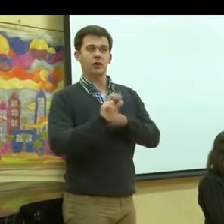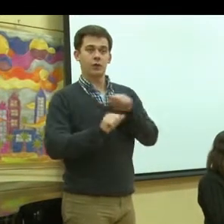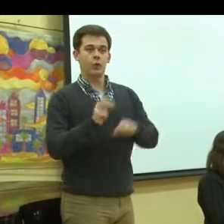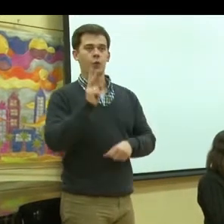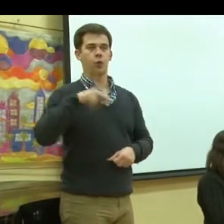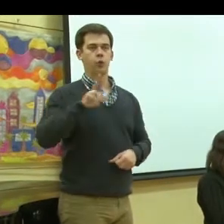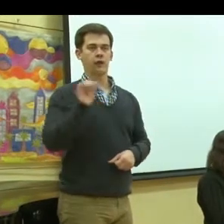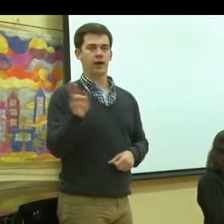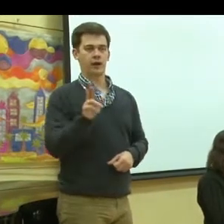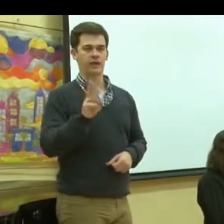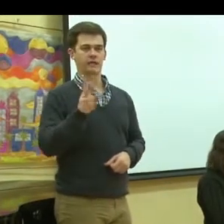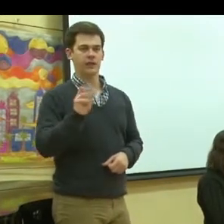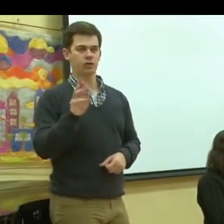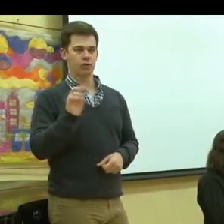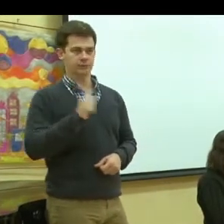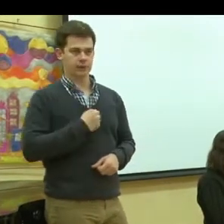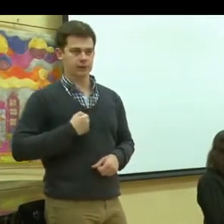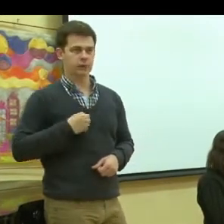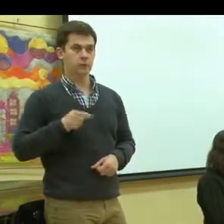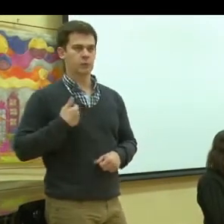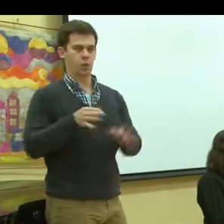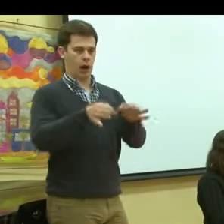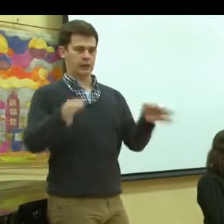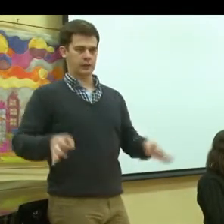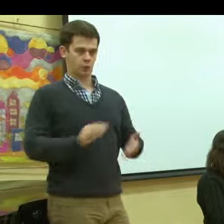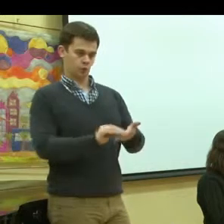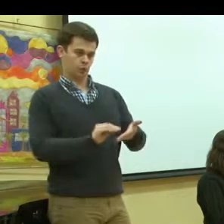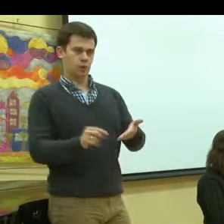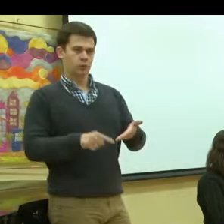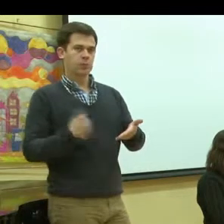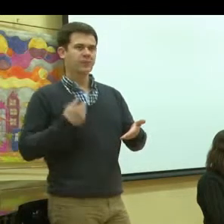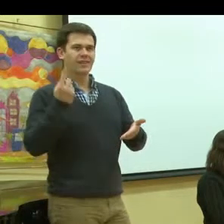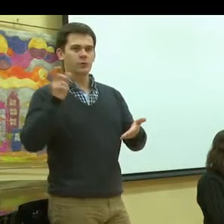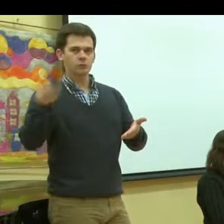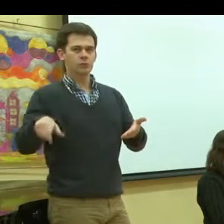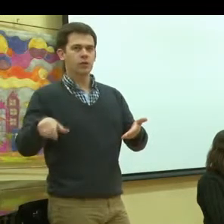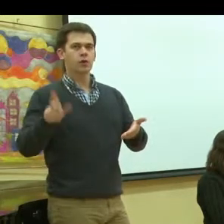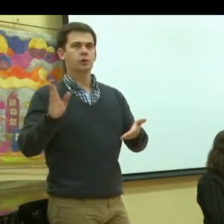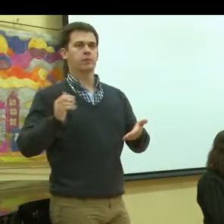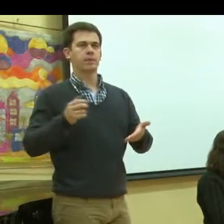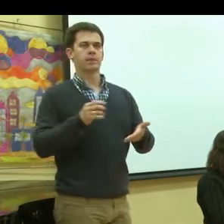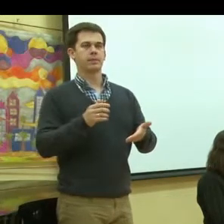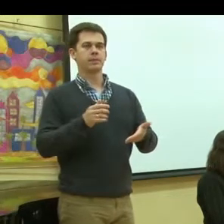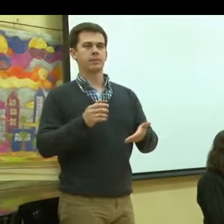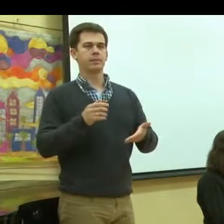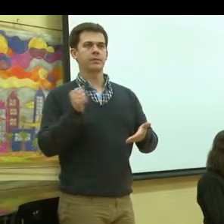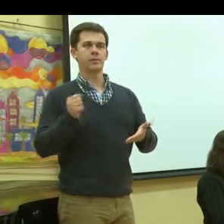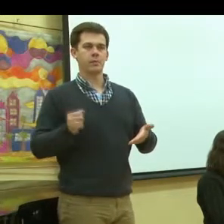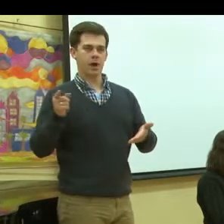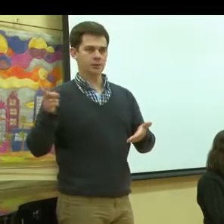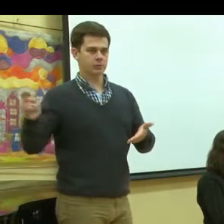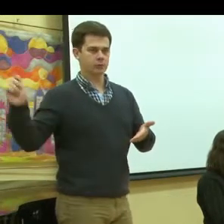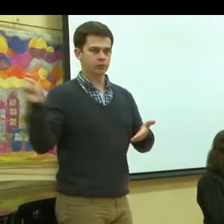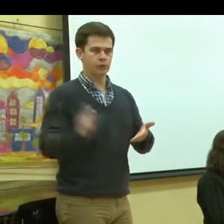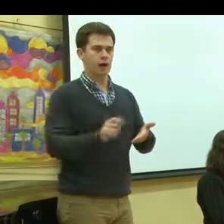Warszawskim pojawił się taki artykuł, w którym to właśnie jeden z pracowników przedstawicielstwa dyplomatycznego argentyńskiego mówi o tym,